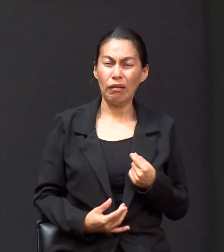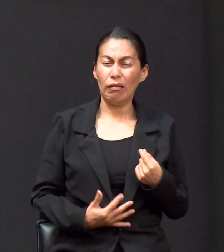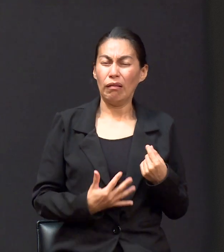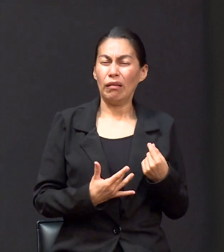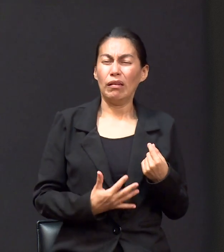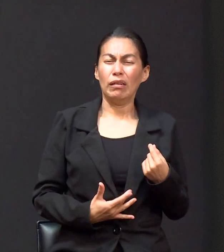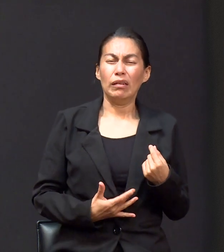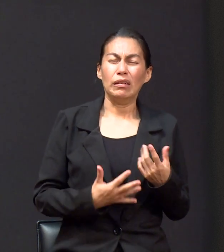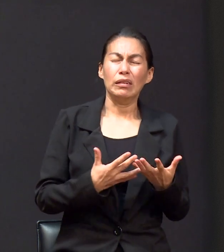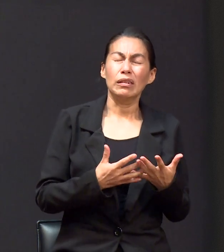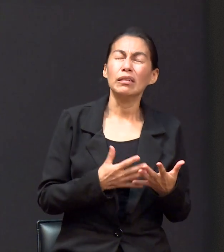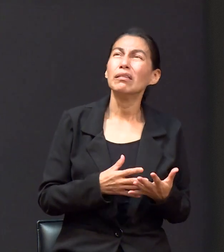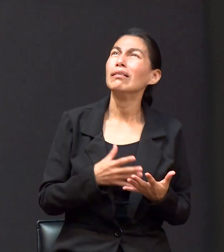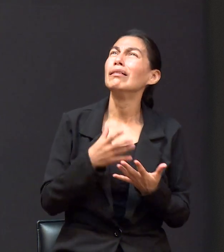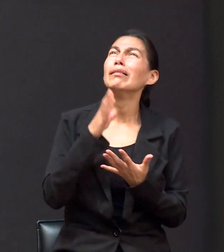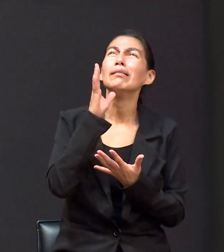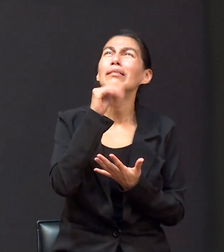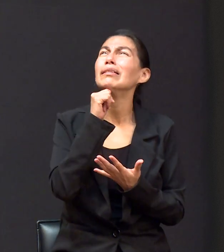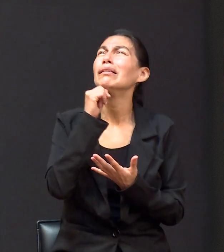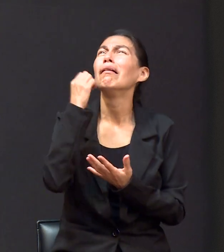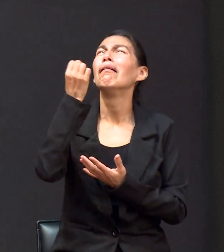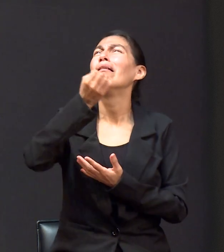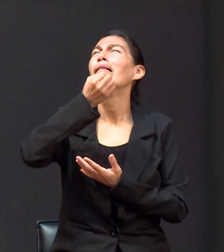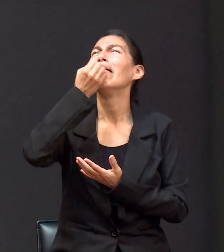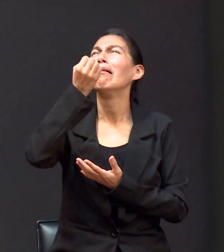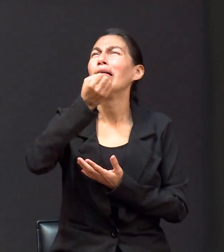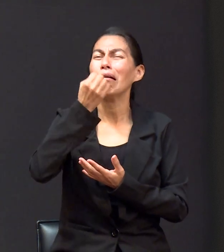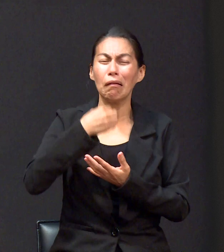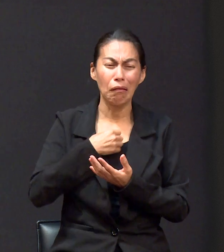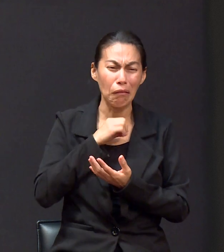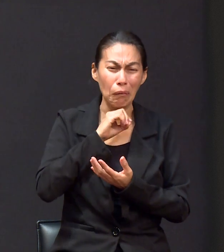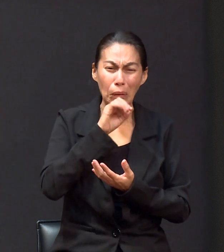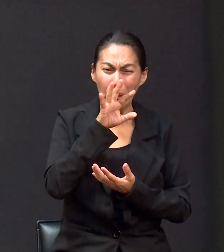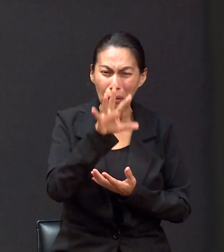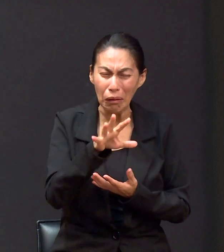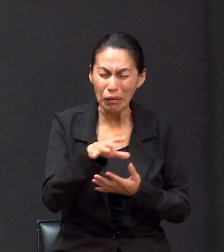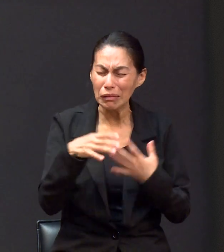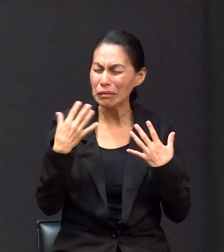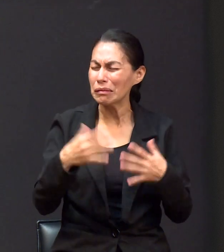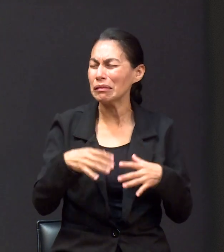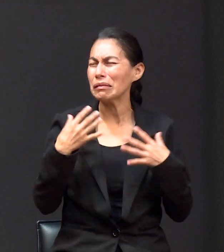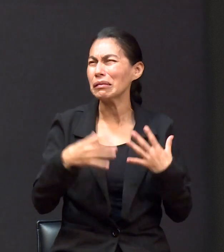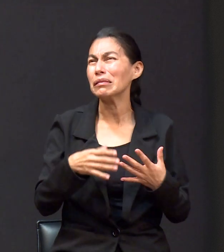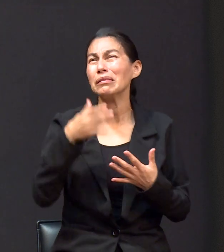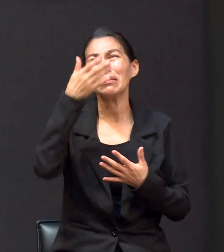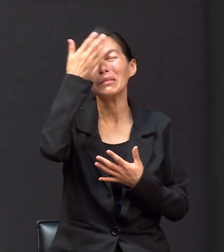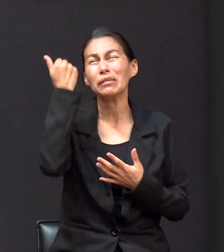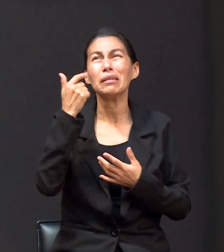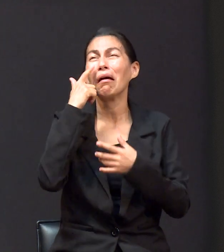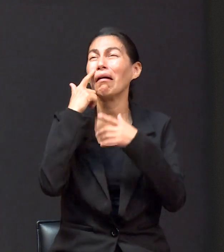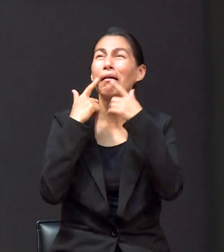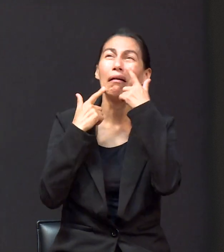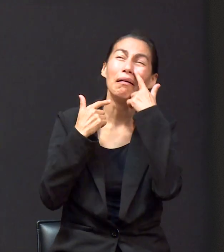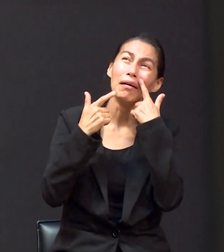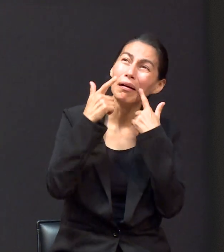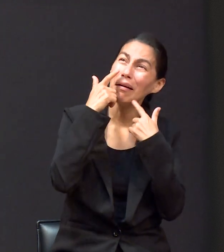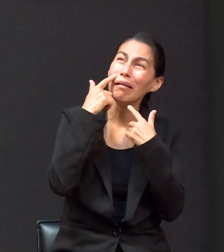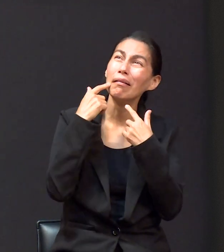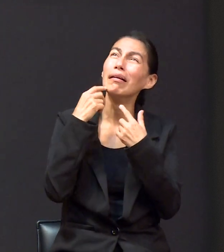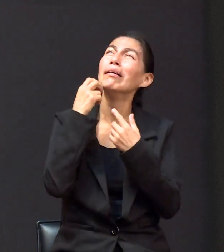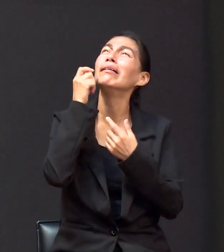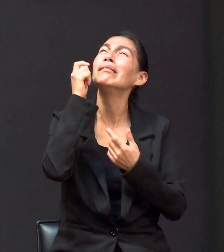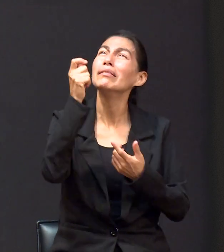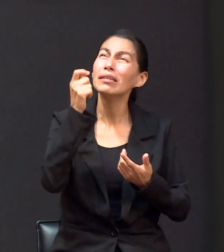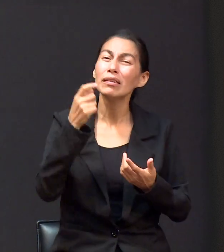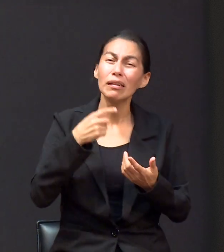Y yo empecé a orar, dije, es que no es posible, ¿qué tengo? ¿Por qué vomito óxido? No sé qué hacer. Yo solamente